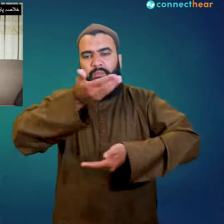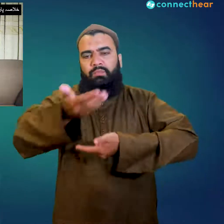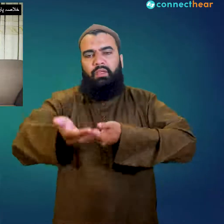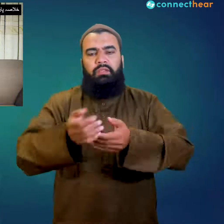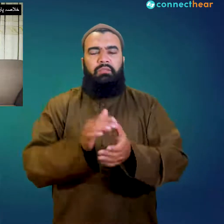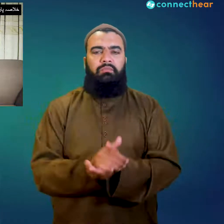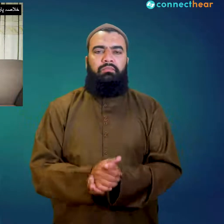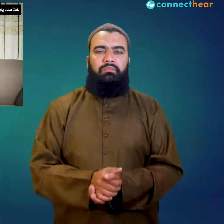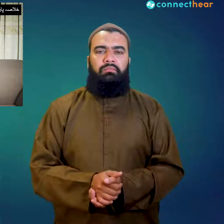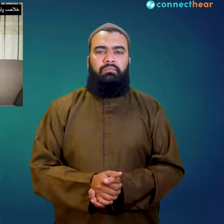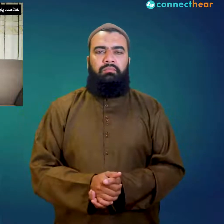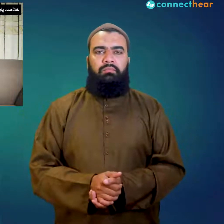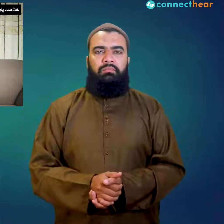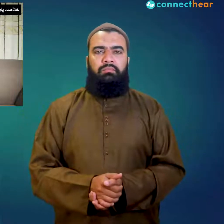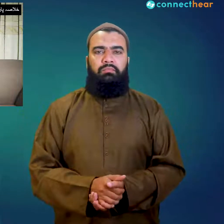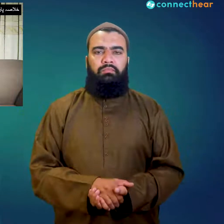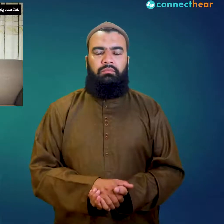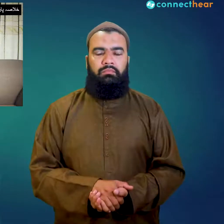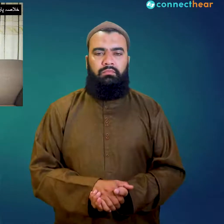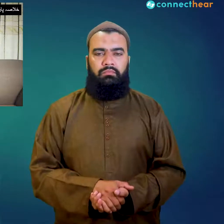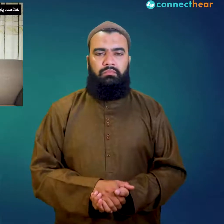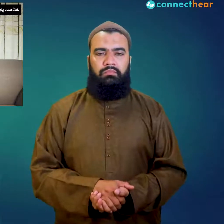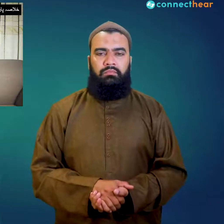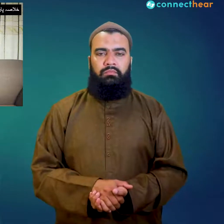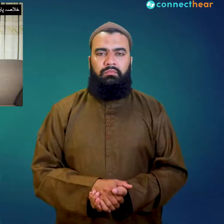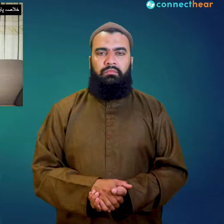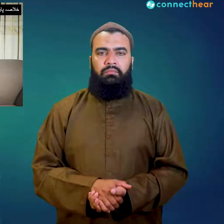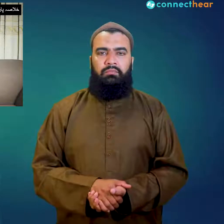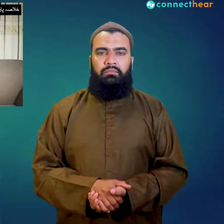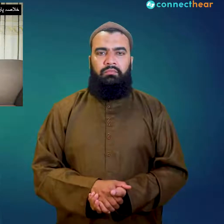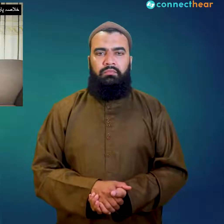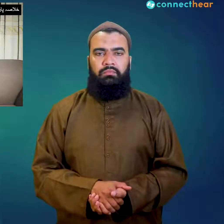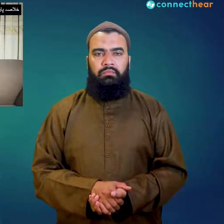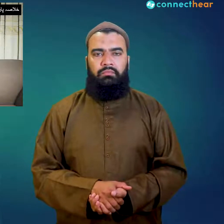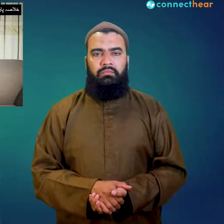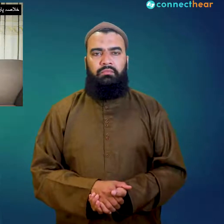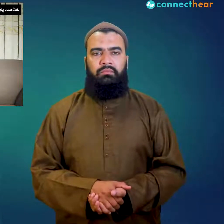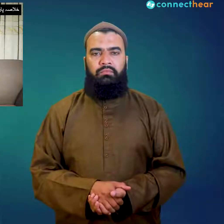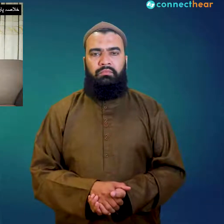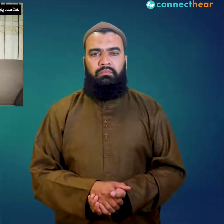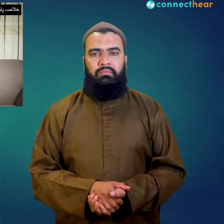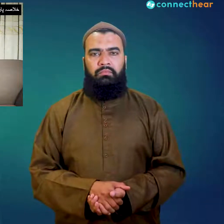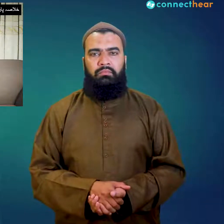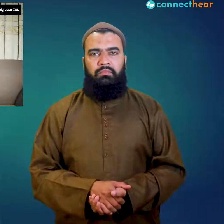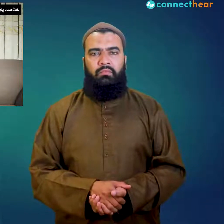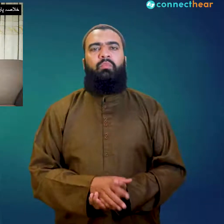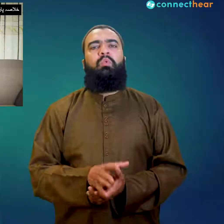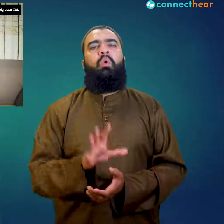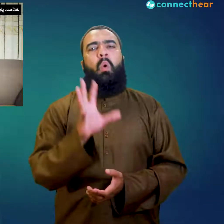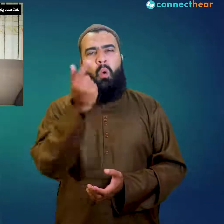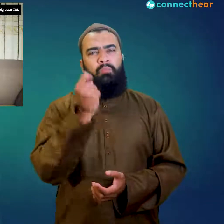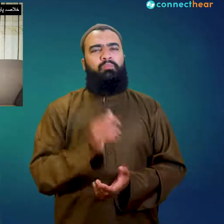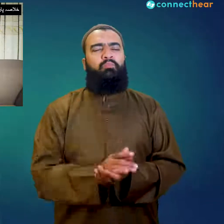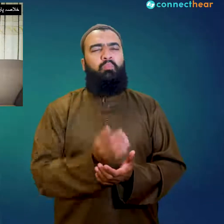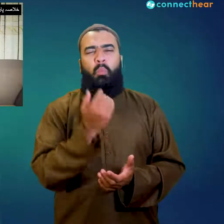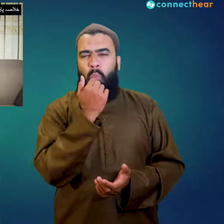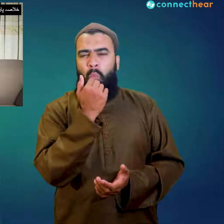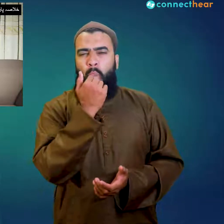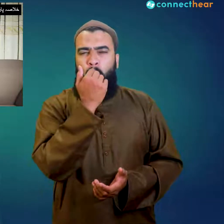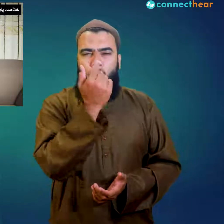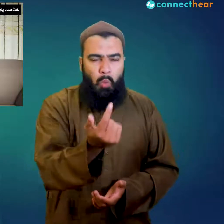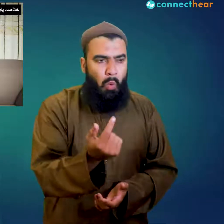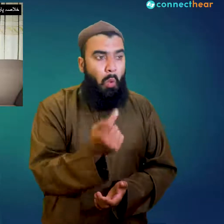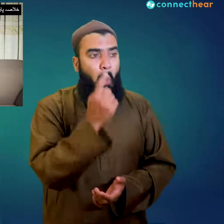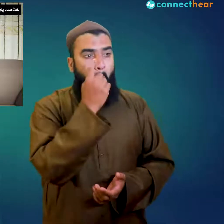15، واللاتی یأتین الفاحشہ، اس آیت میں فرمایا گیا کہ اگر کسی عورت سے شرعی